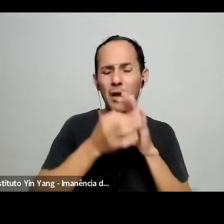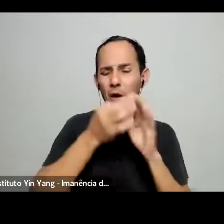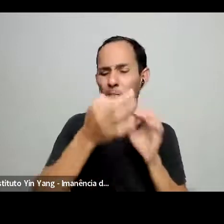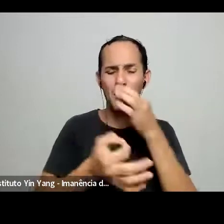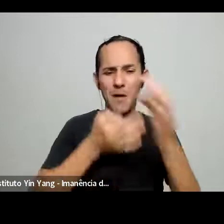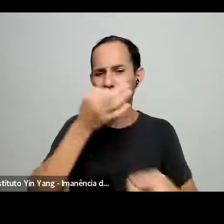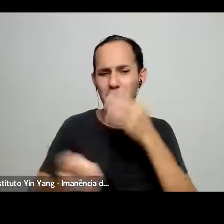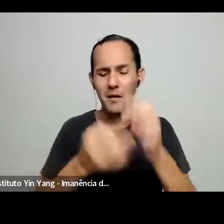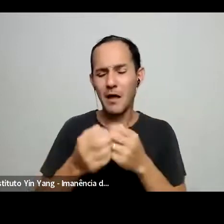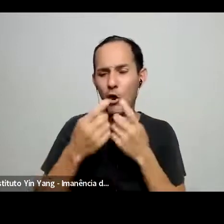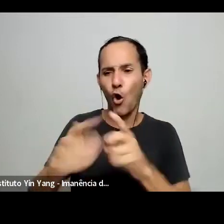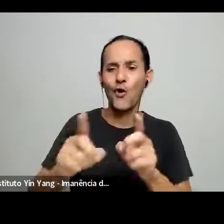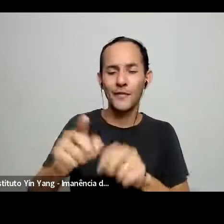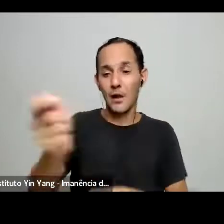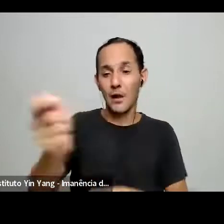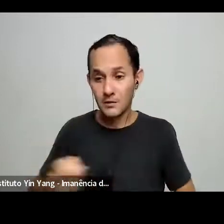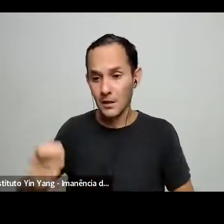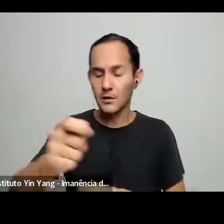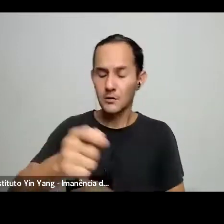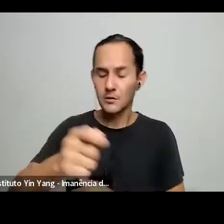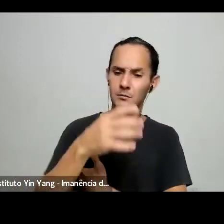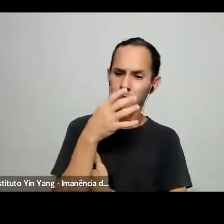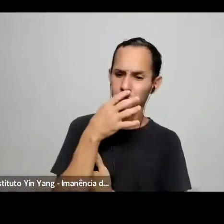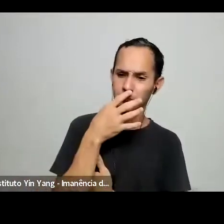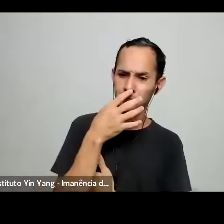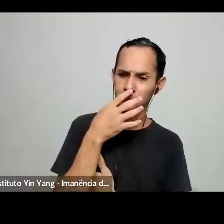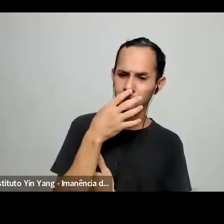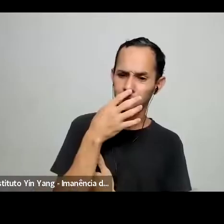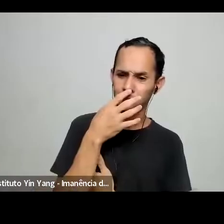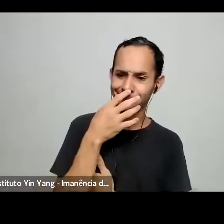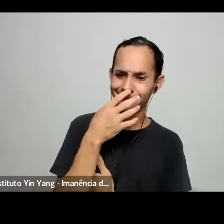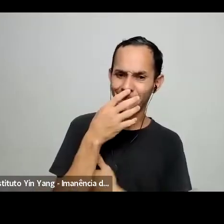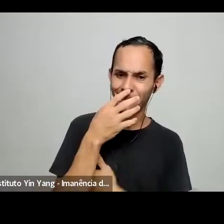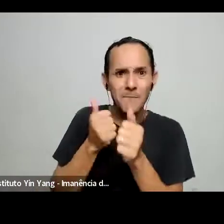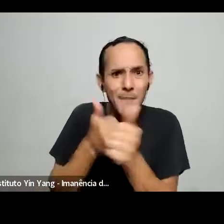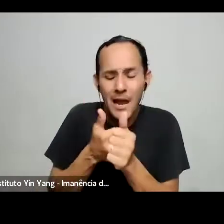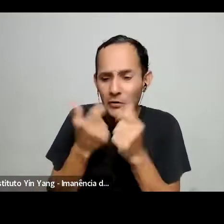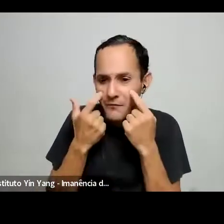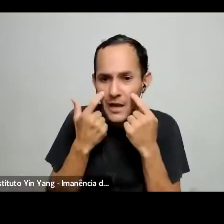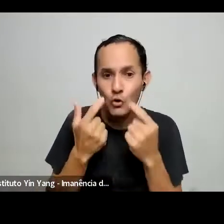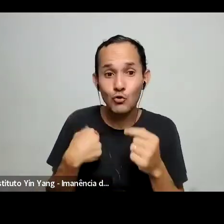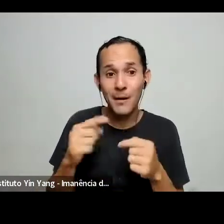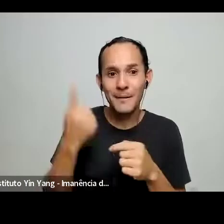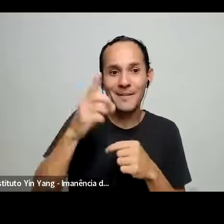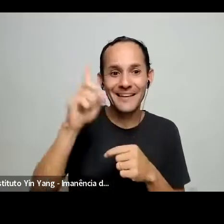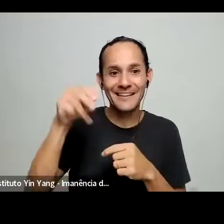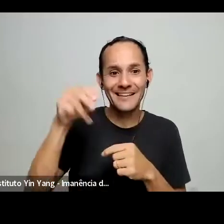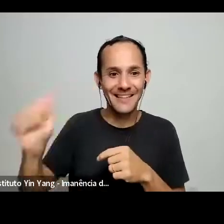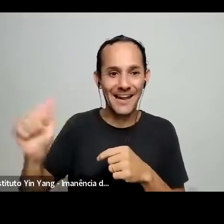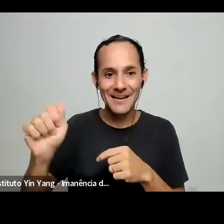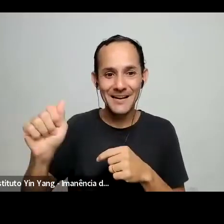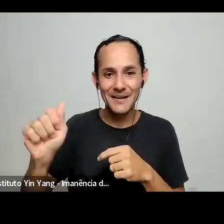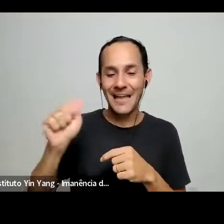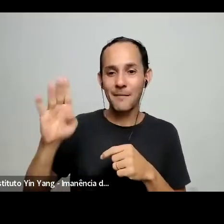às constelações, eu acompanhei tudo isso muito de perto. Eu brinco, eu sou a primeira dama na ABC,